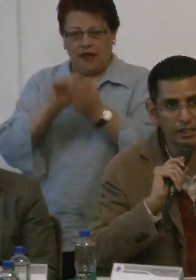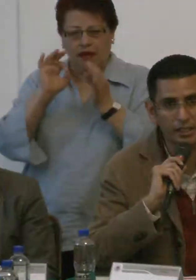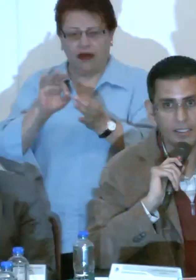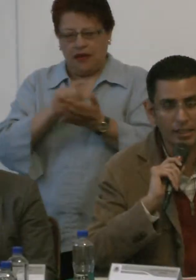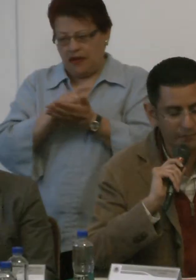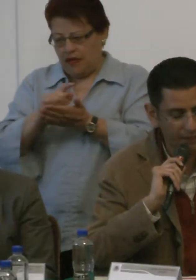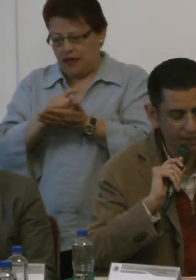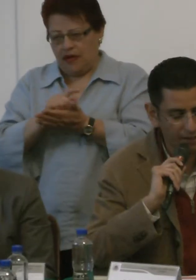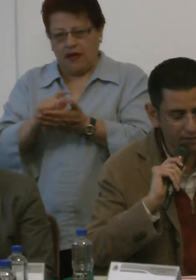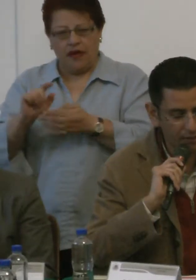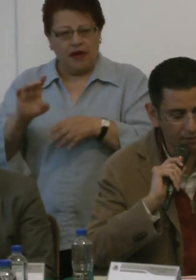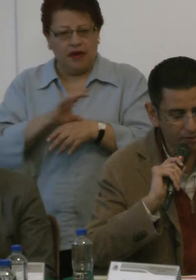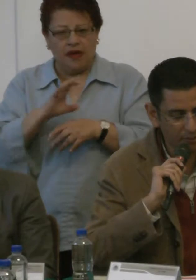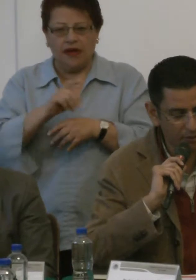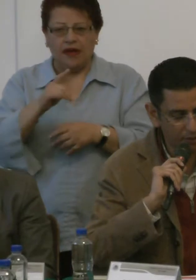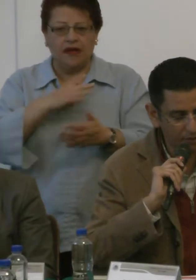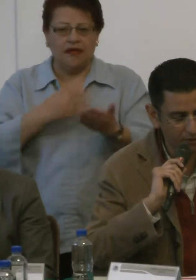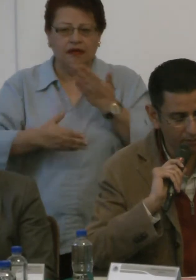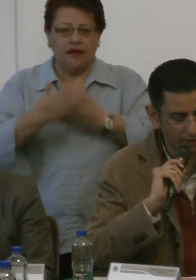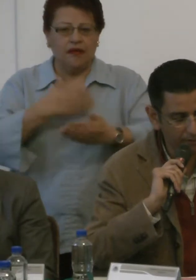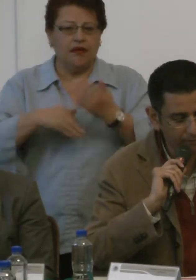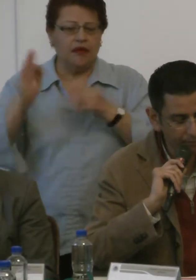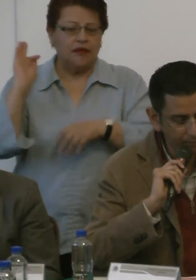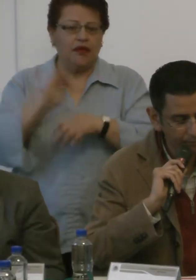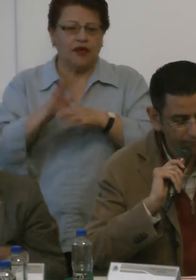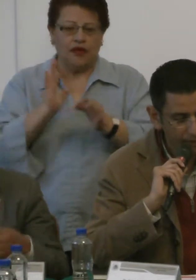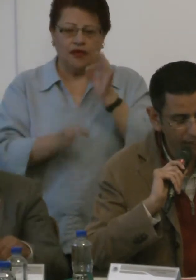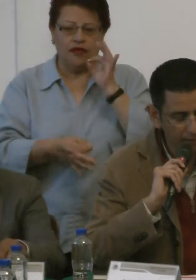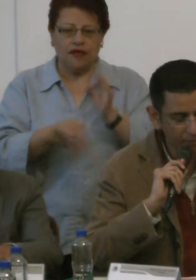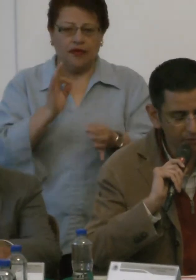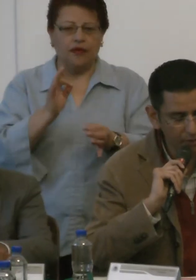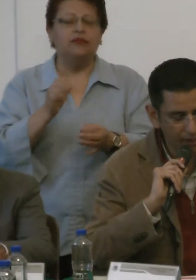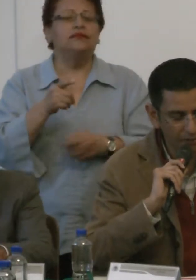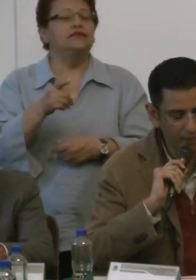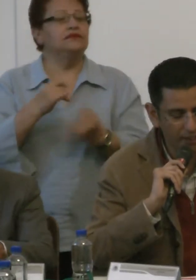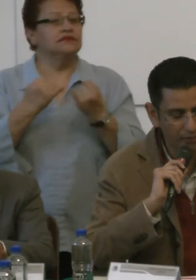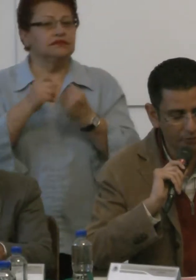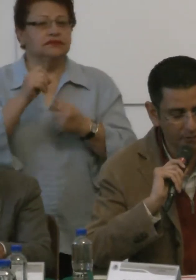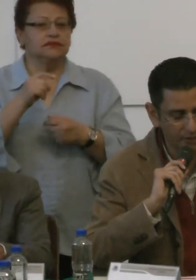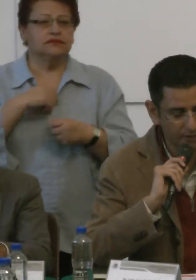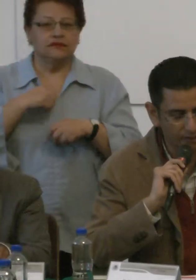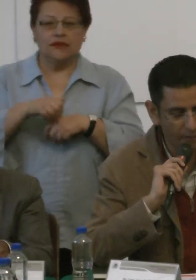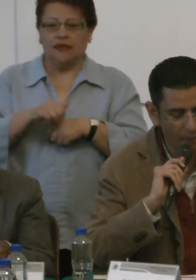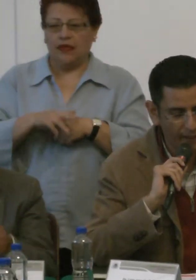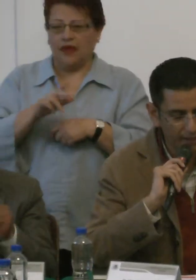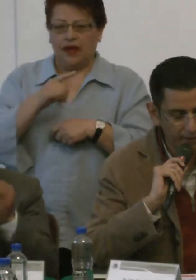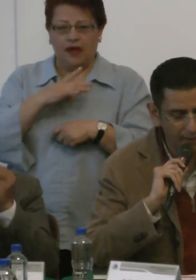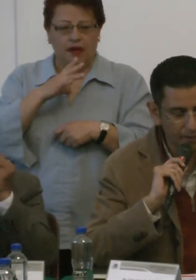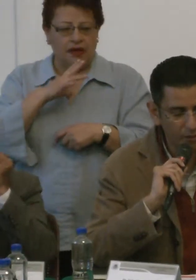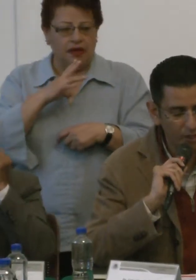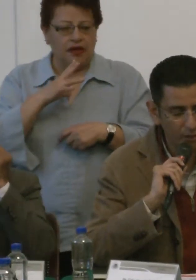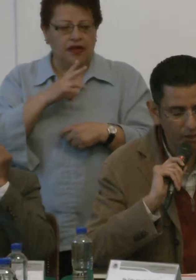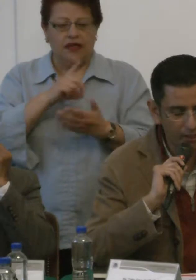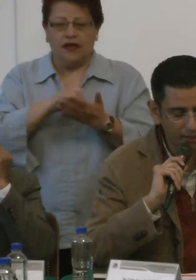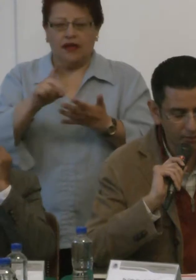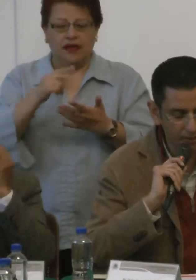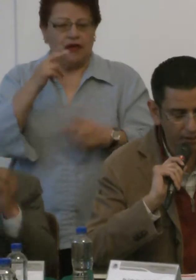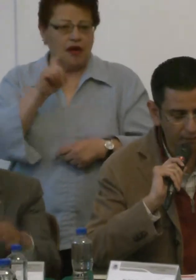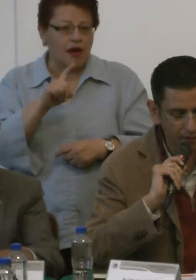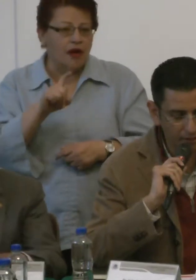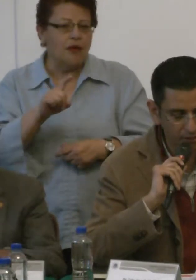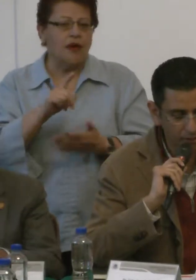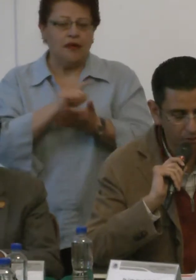saneamiento, energía y servicios de protección civil. Asimismo, el numeral F precisa: derecho al agua y a